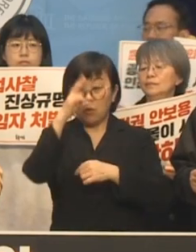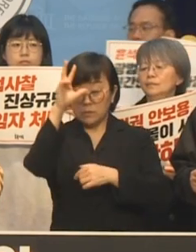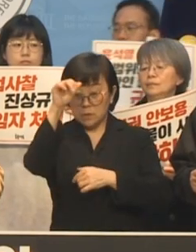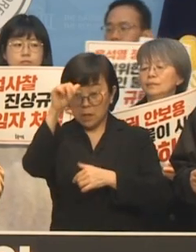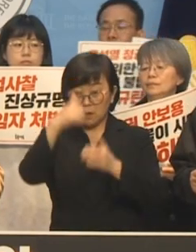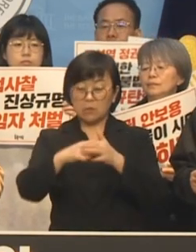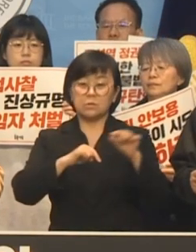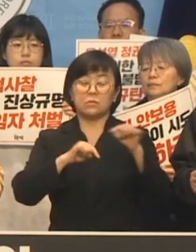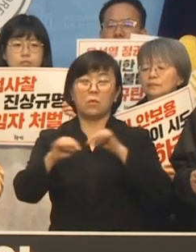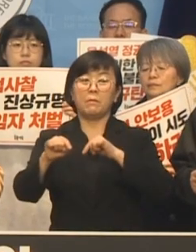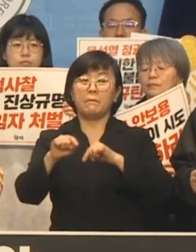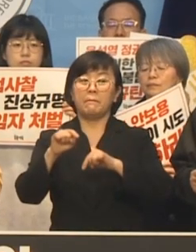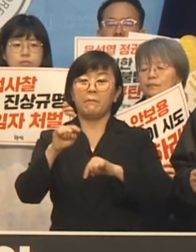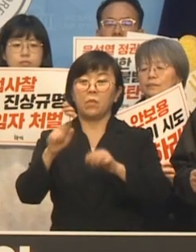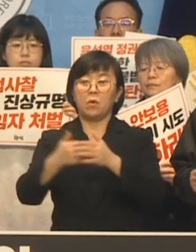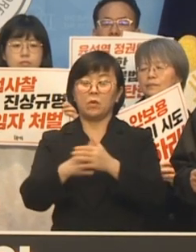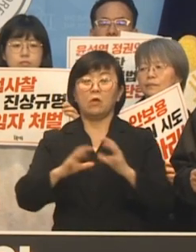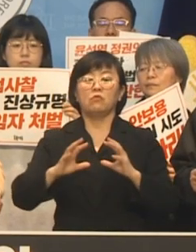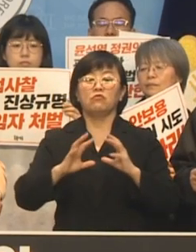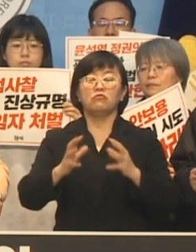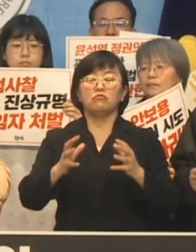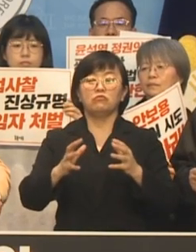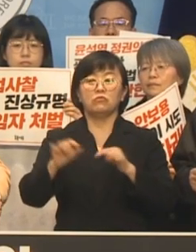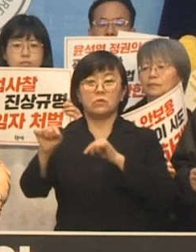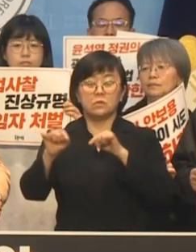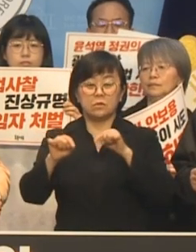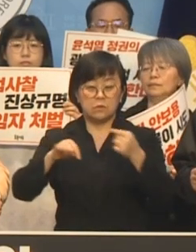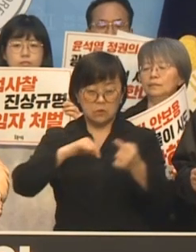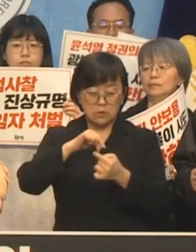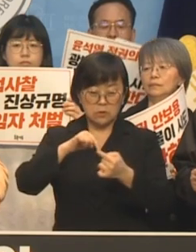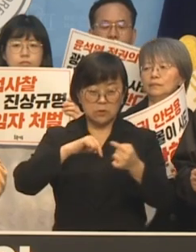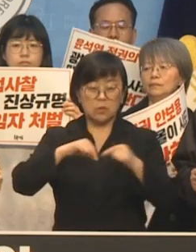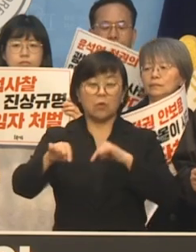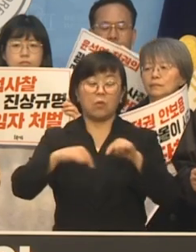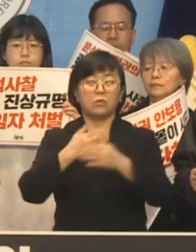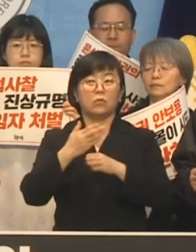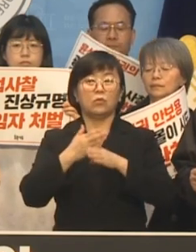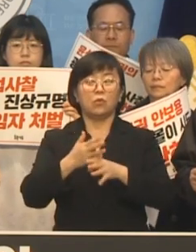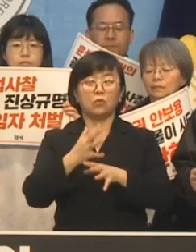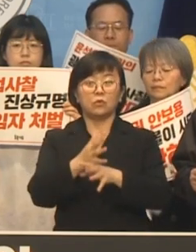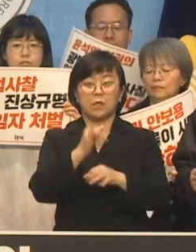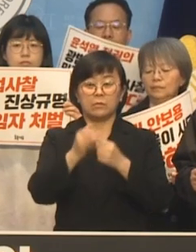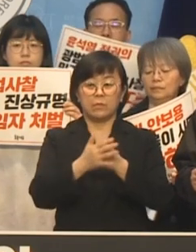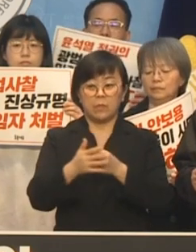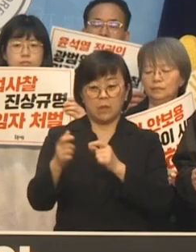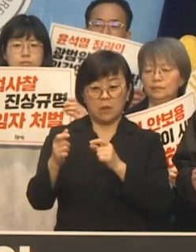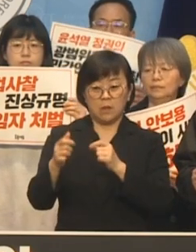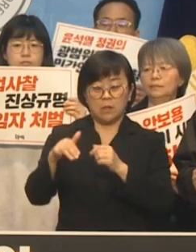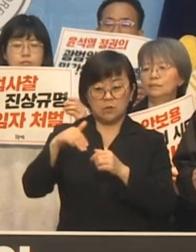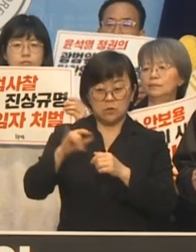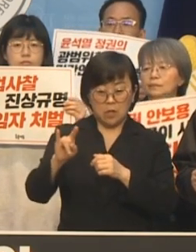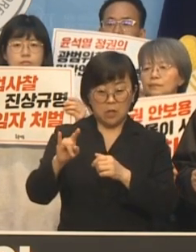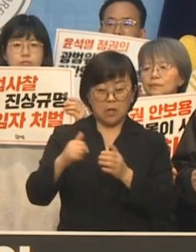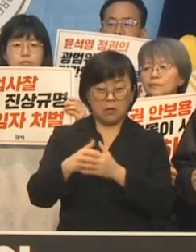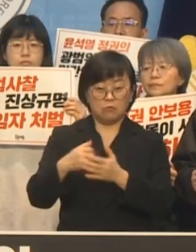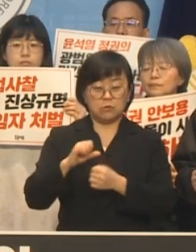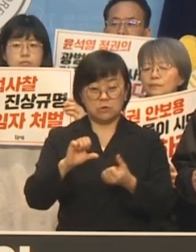정권의 속성이 국정농단으로 계속 드러나고 있지요. 최수근 상병의